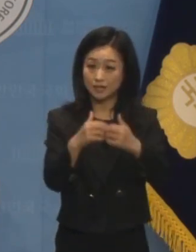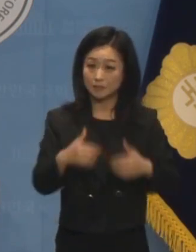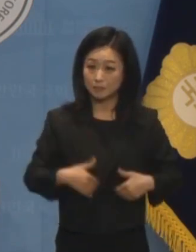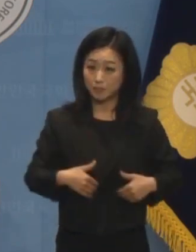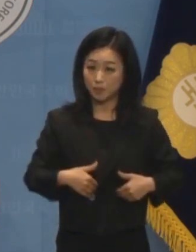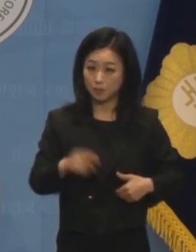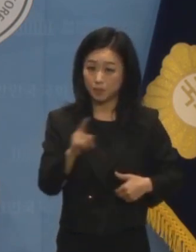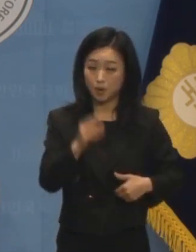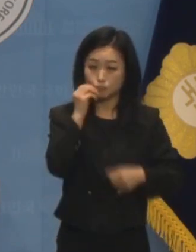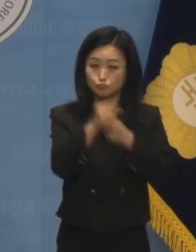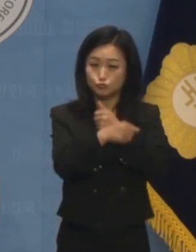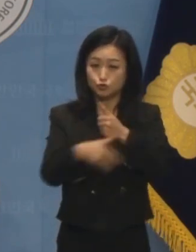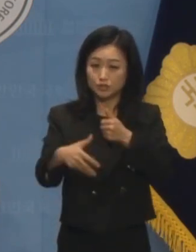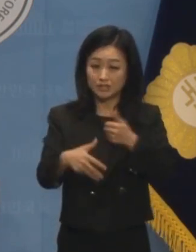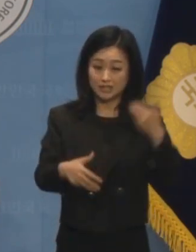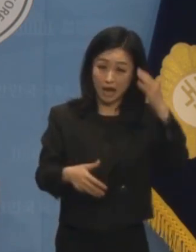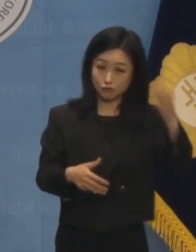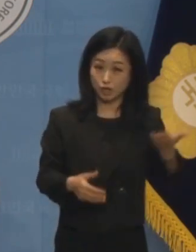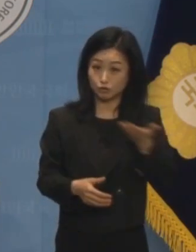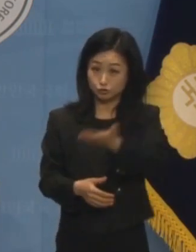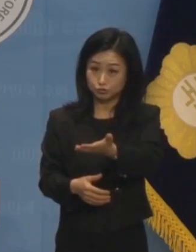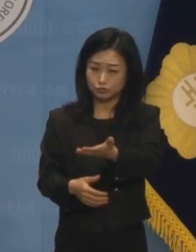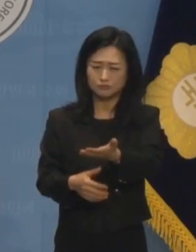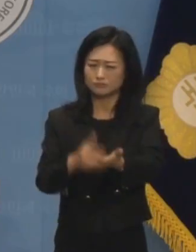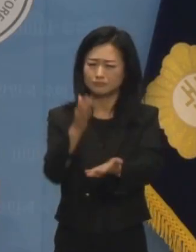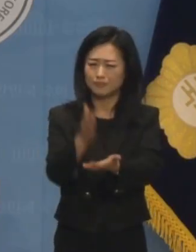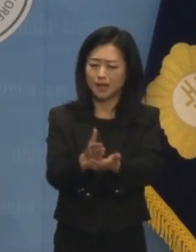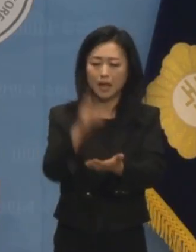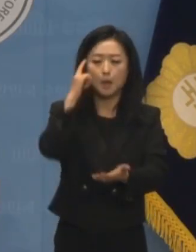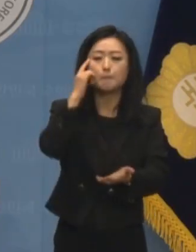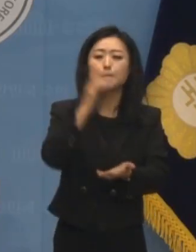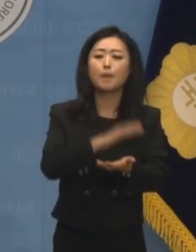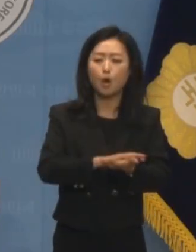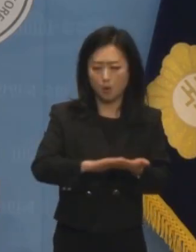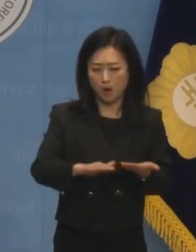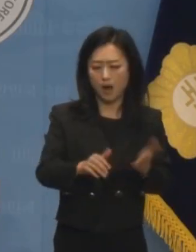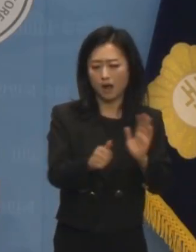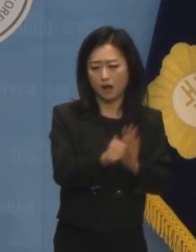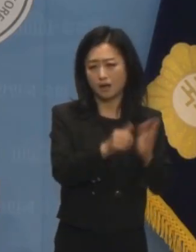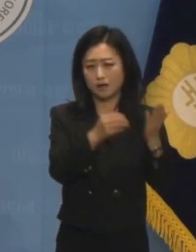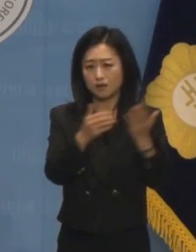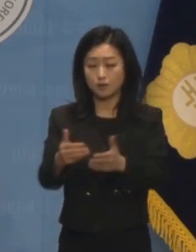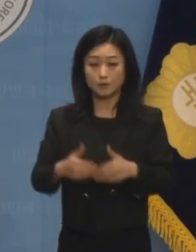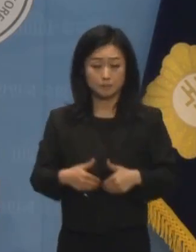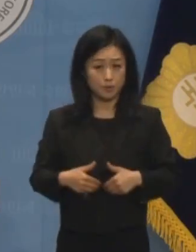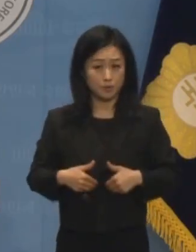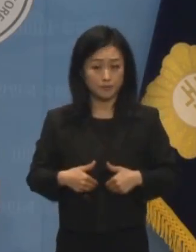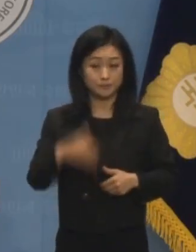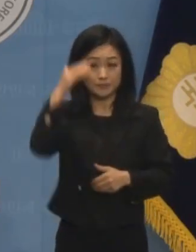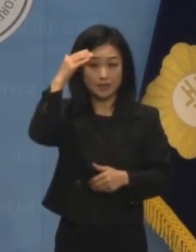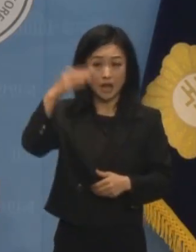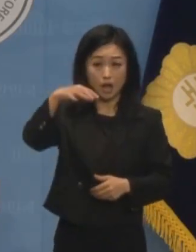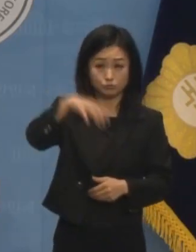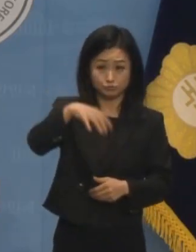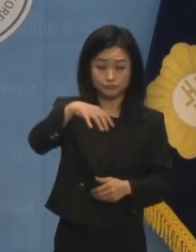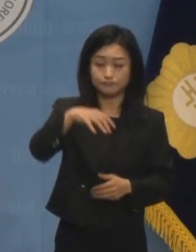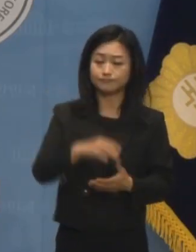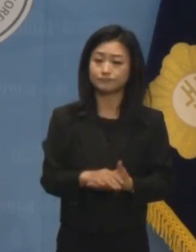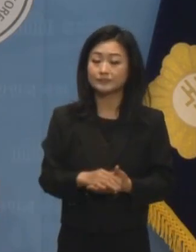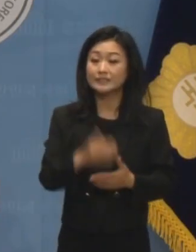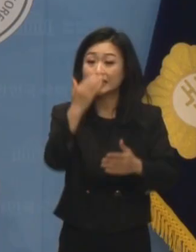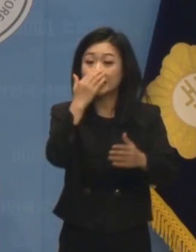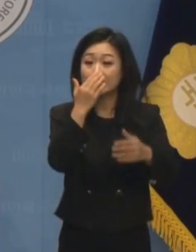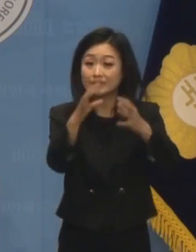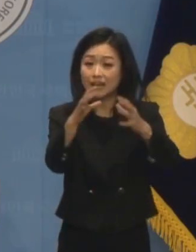것은 무기 수출이 아니라 평화 수출입니다. 대한민국이 이스라엘의 무차별적 폭격, 민간인